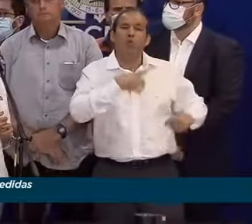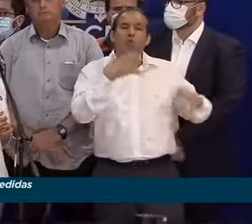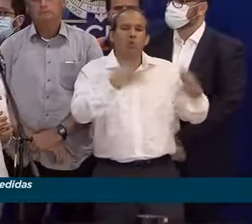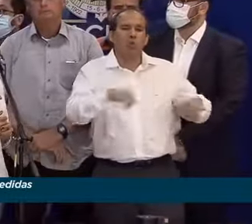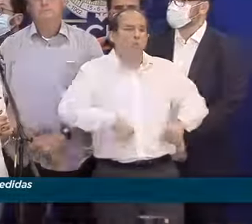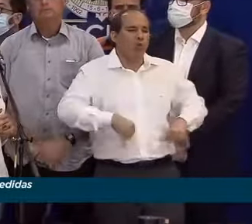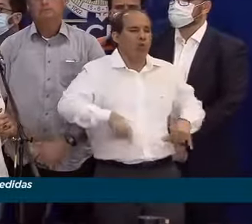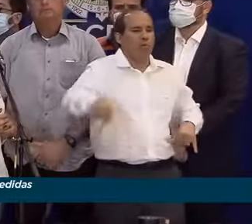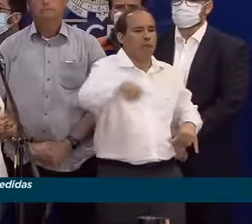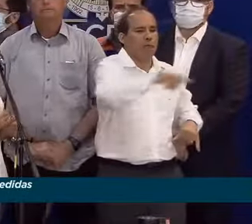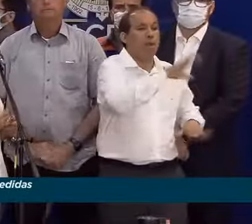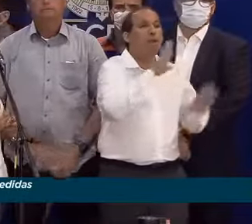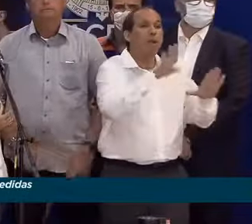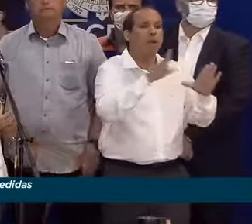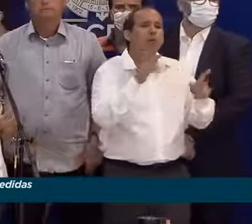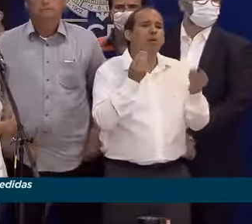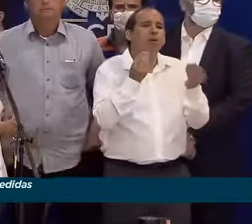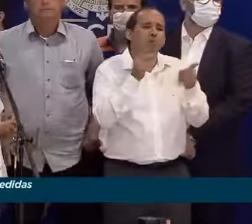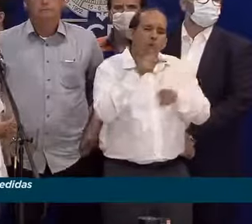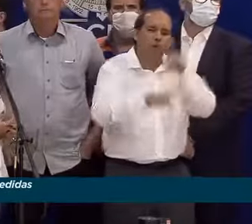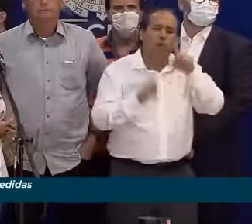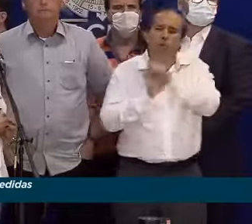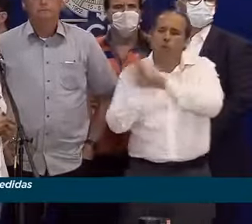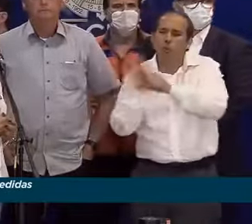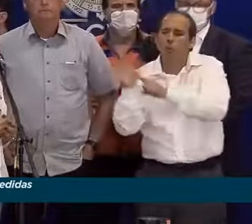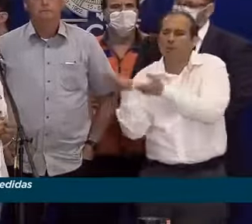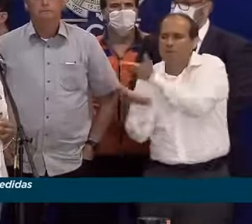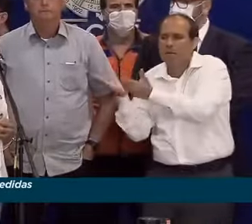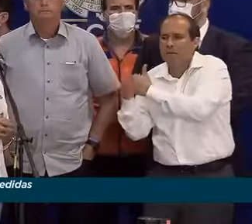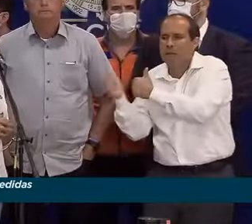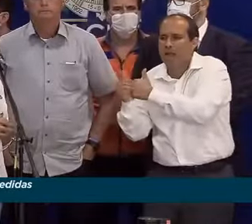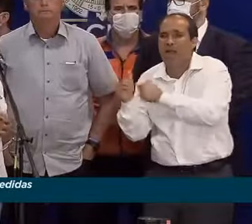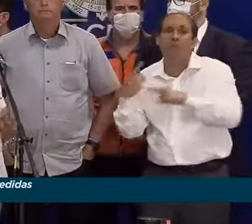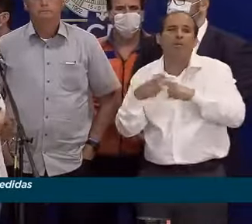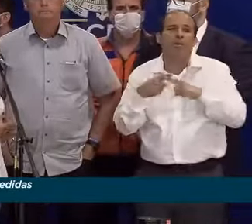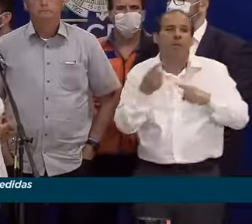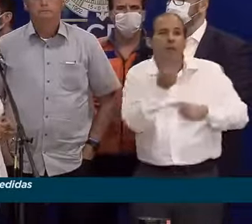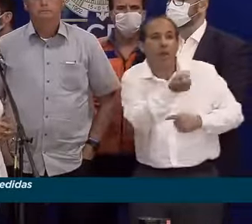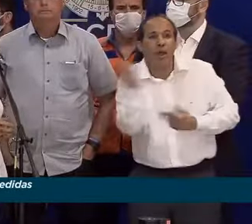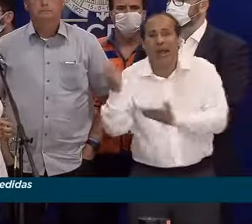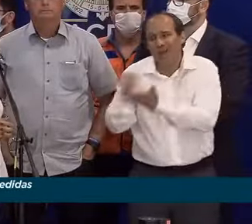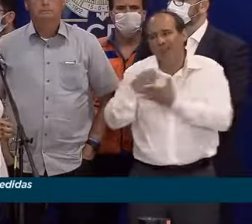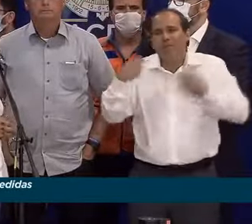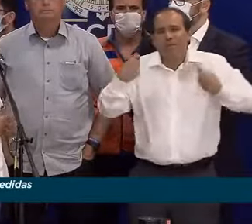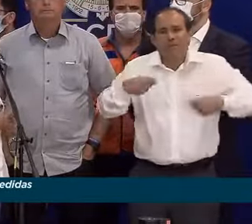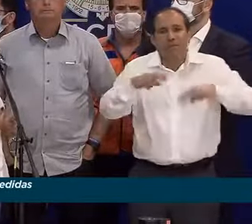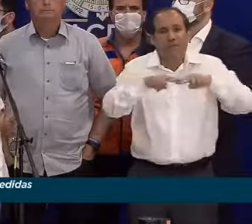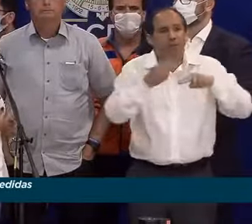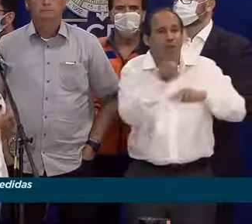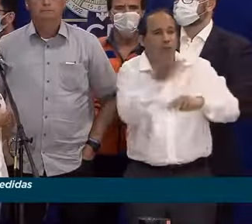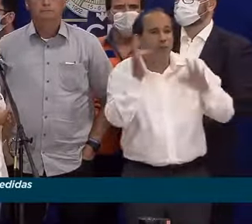população. E nós precisamos muito da sua ajuda. São famílias que perderam bens, que perderam